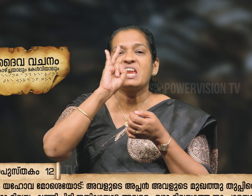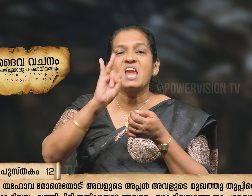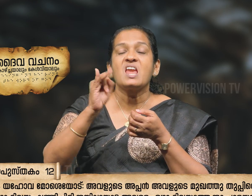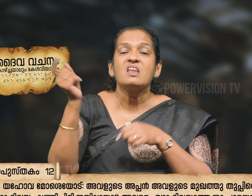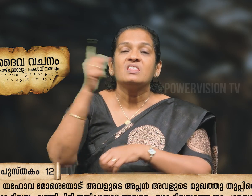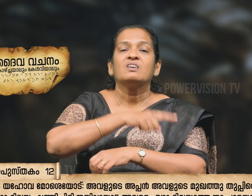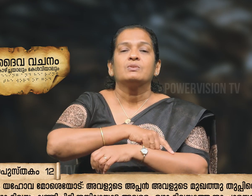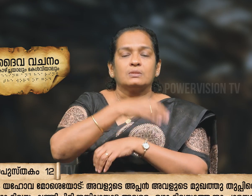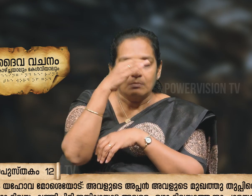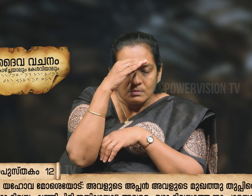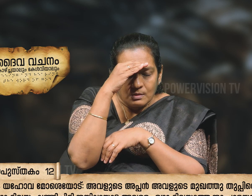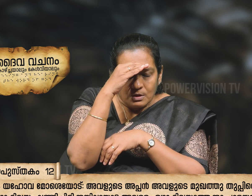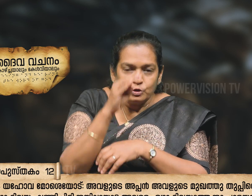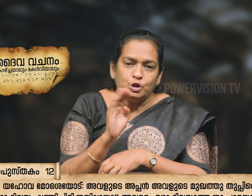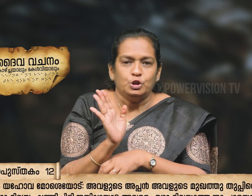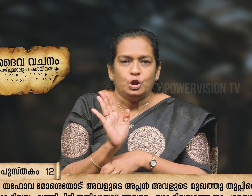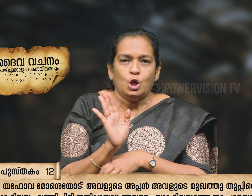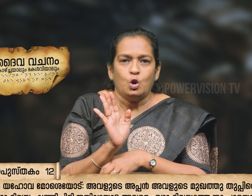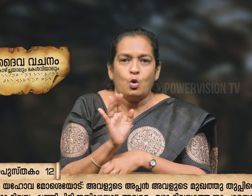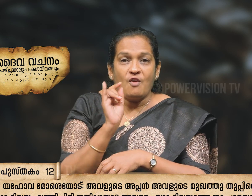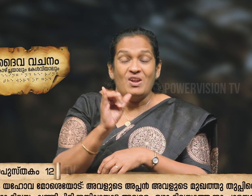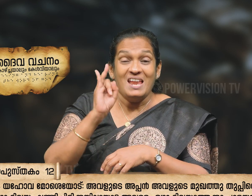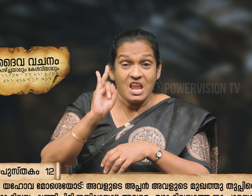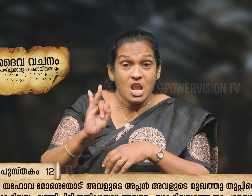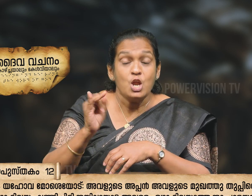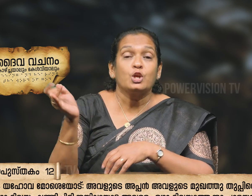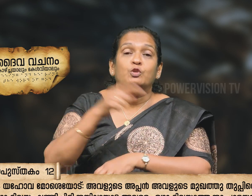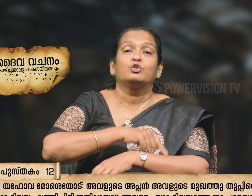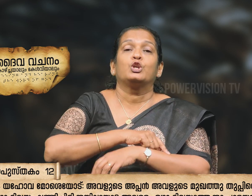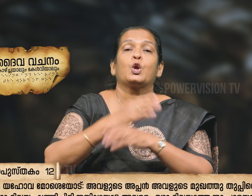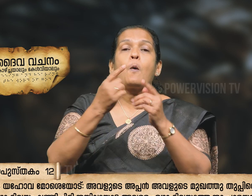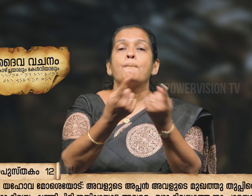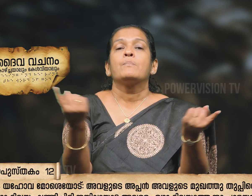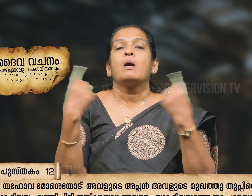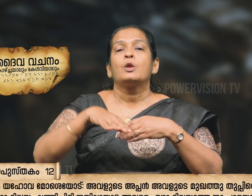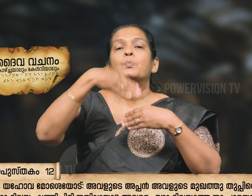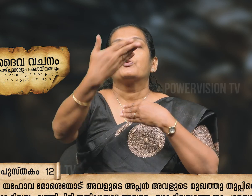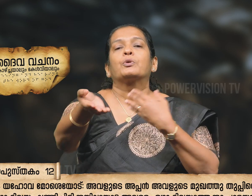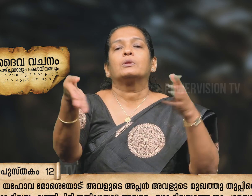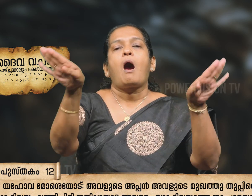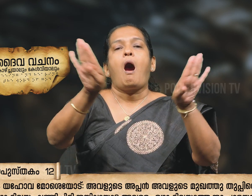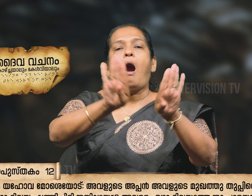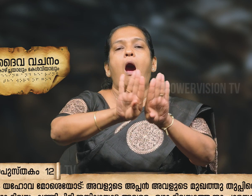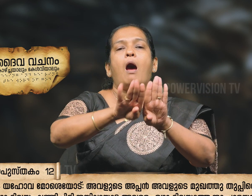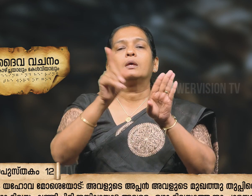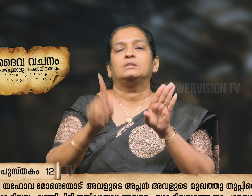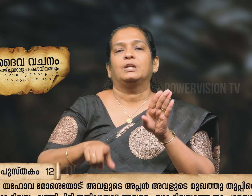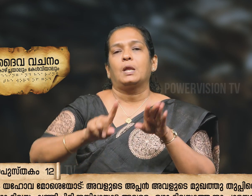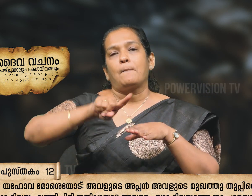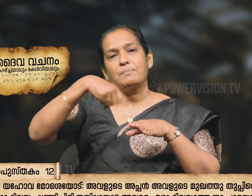7 ലജ്ജിച്ചിരിക്കയില്ലയോ? അവളെ 7 പാളയത്തിന് പുറത്ത് അടച്ചിടേണം.